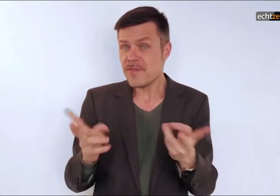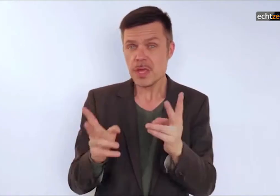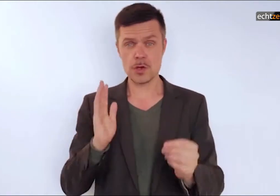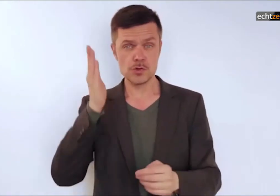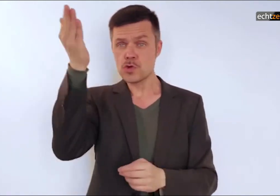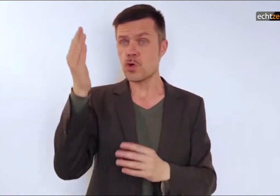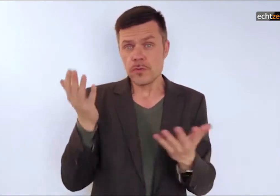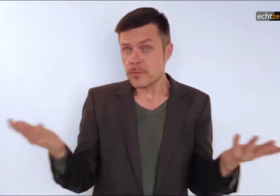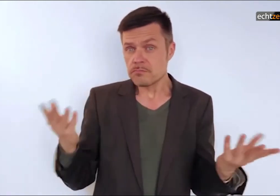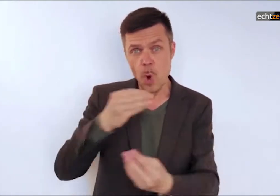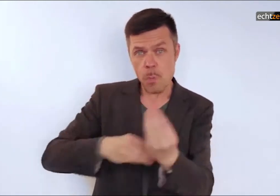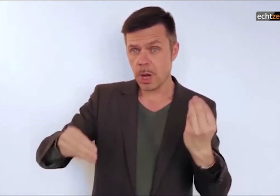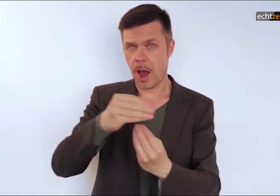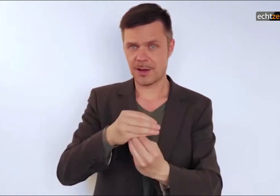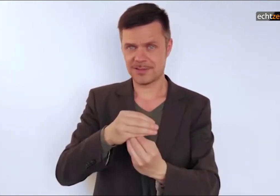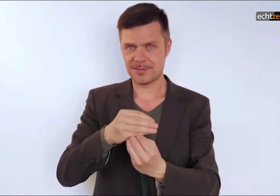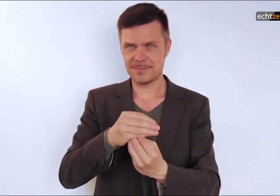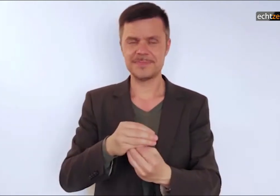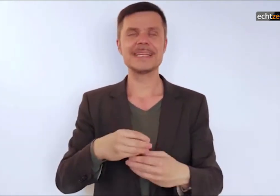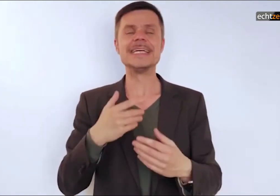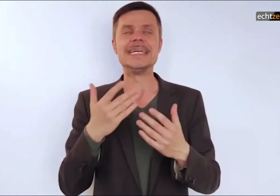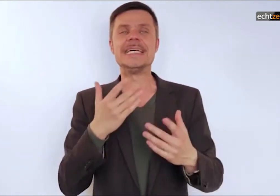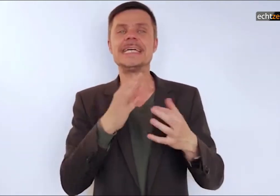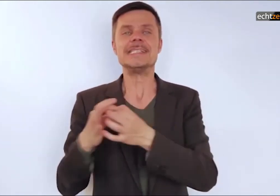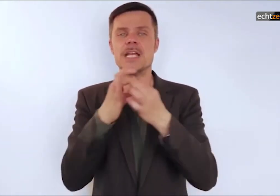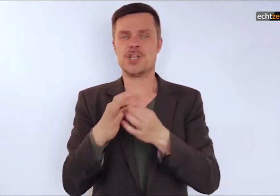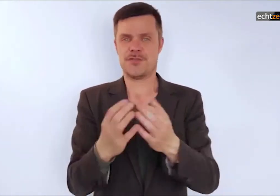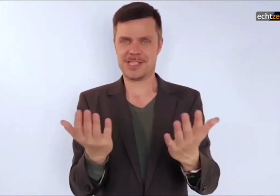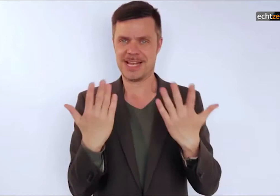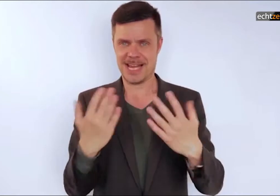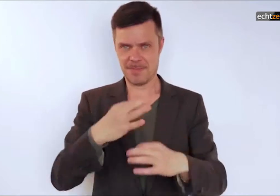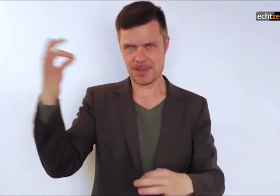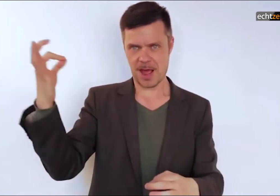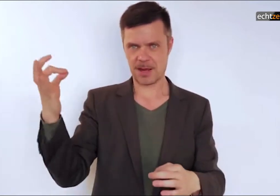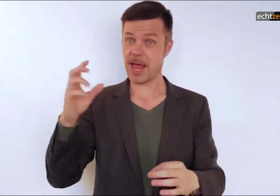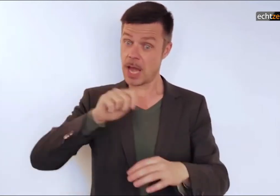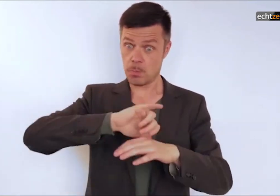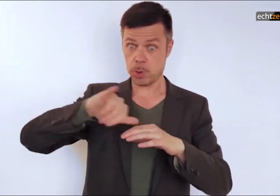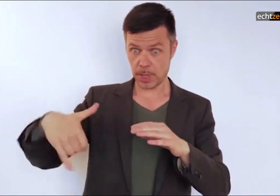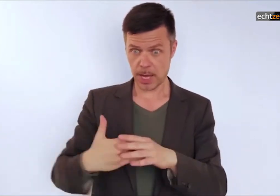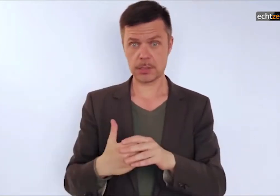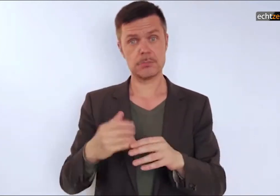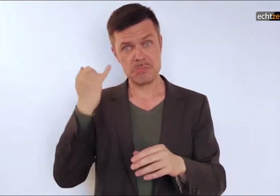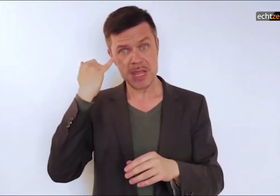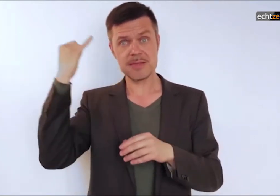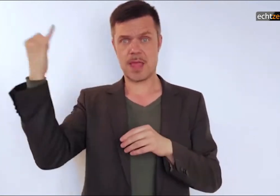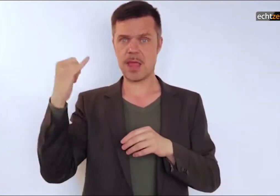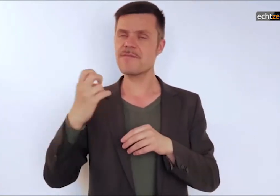Der Gesellschaftsklimatag ist ein Projekt des Gesellschaftsklimabündnis, einem Zusammenschluss unterschiedlichster Vereine